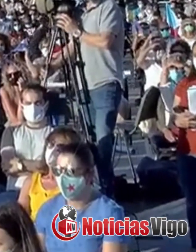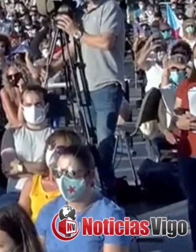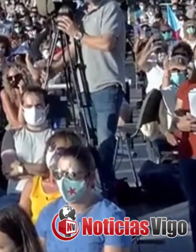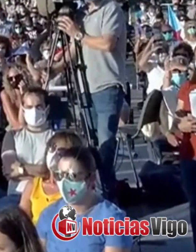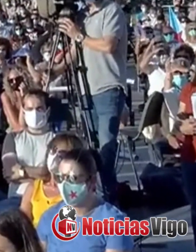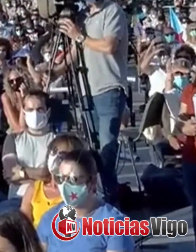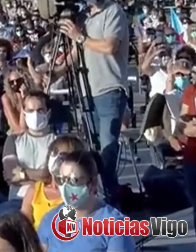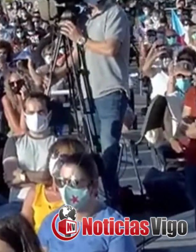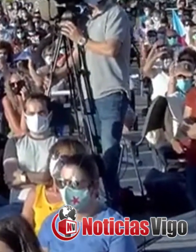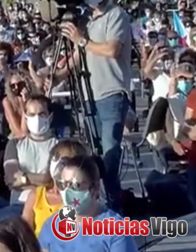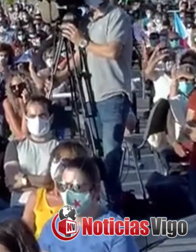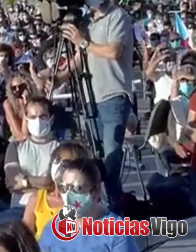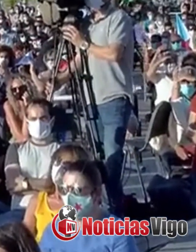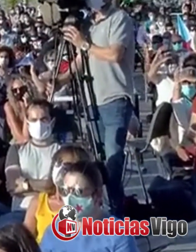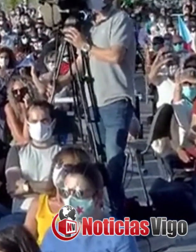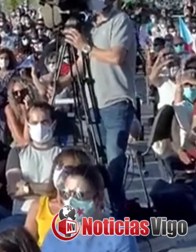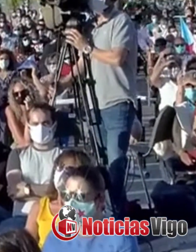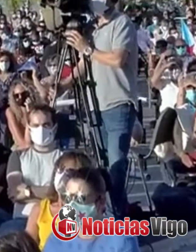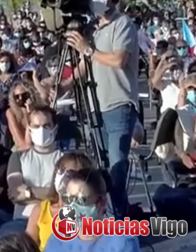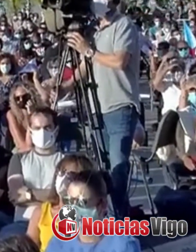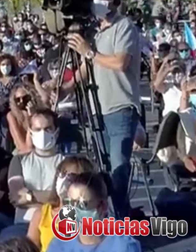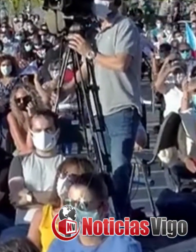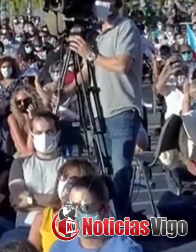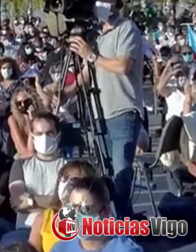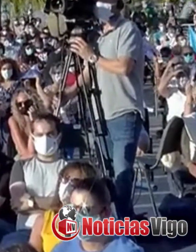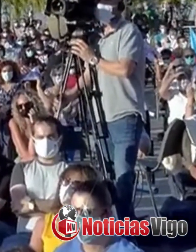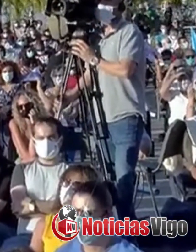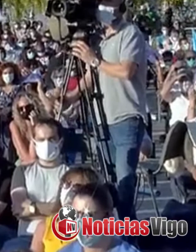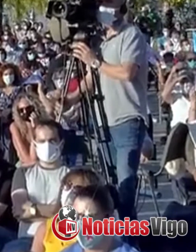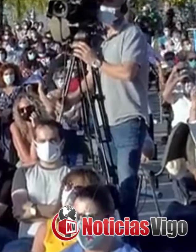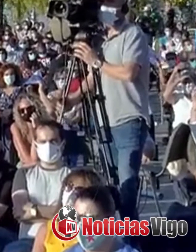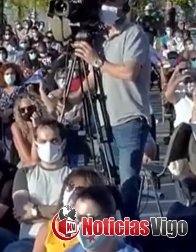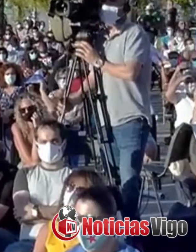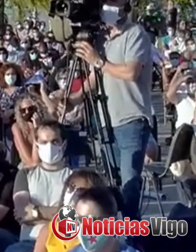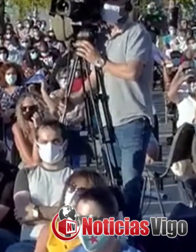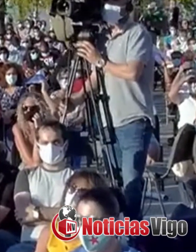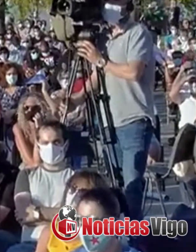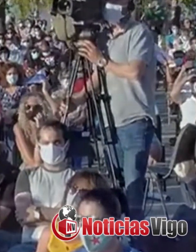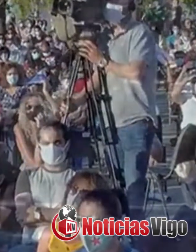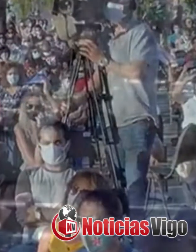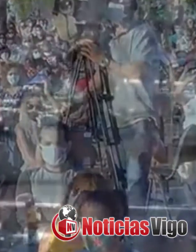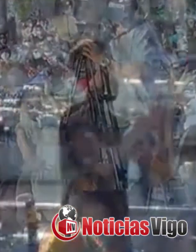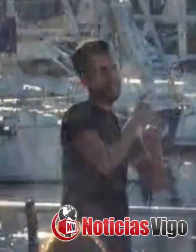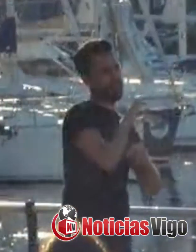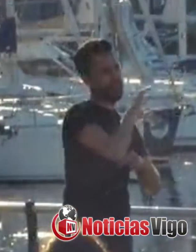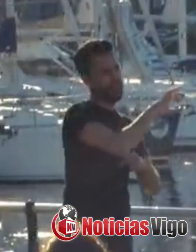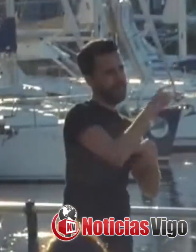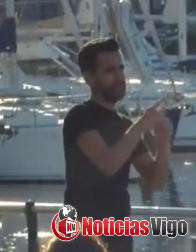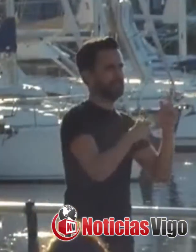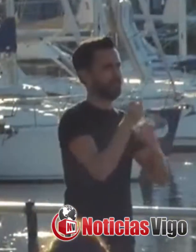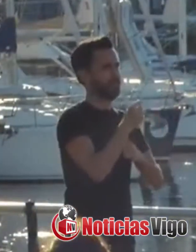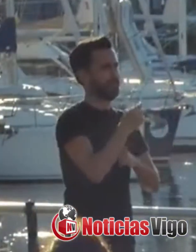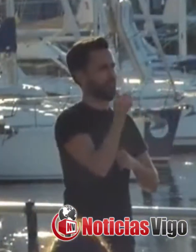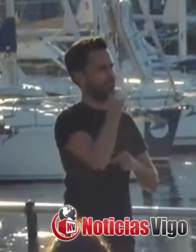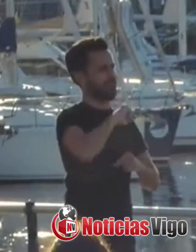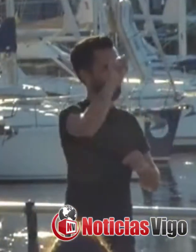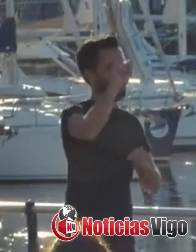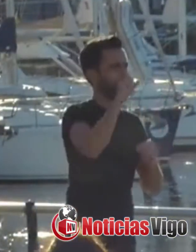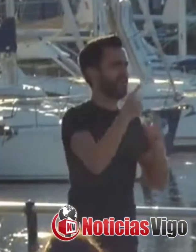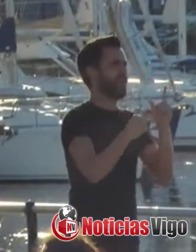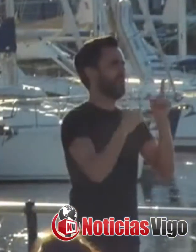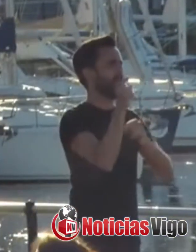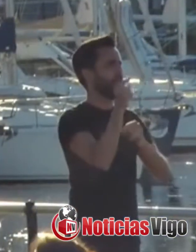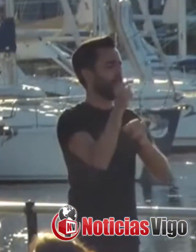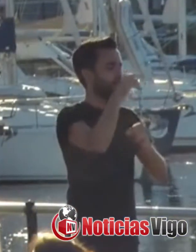que concentremos todo voto inconformista, todo voto de país, todo voto que está farto de ver como nos rouban